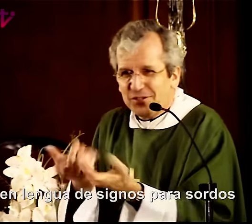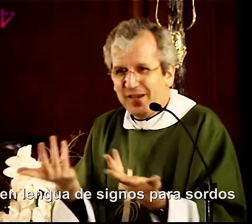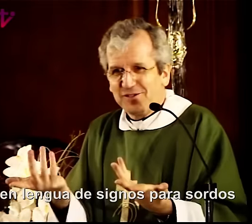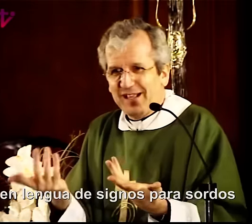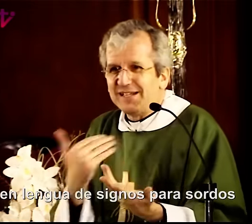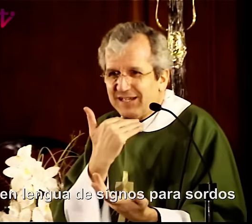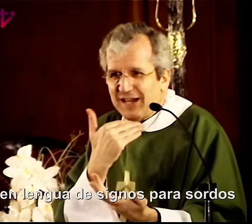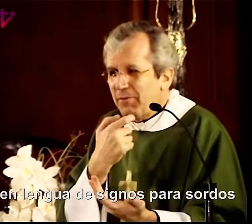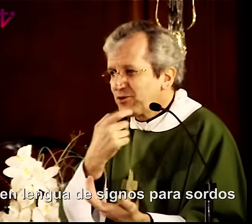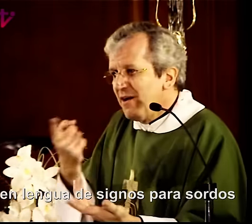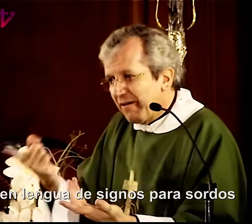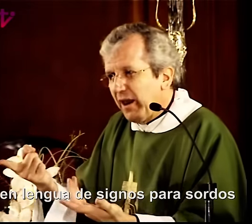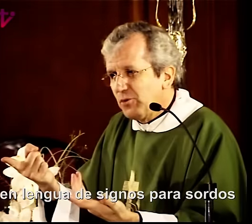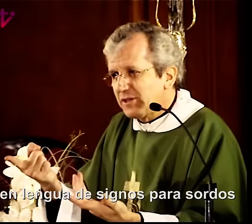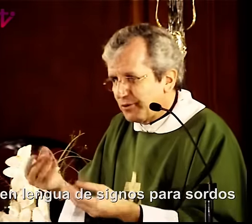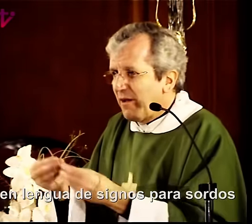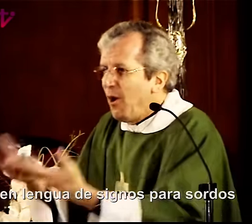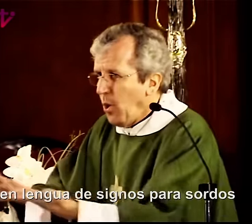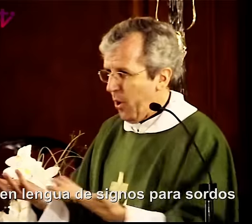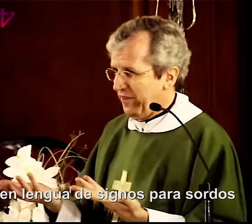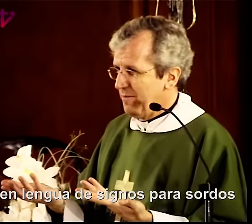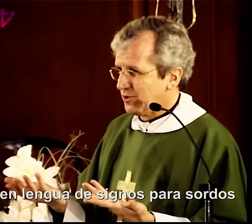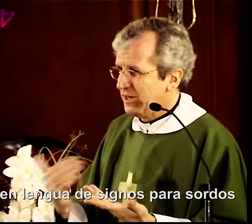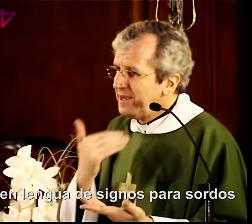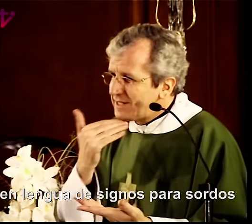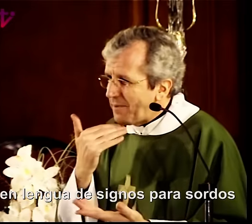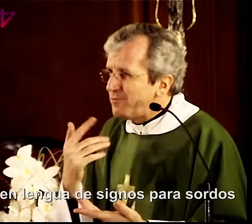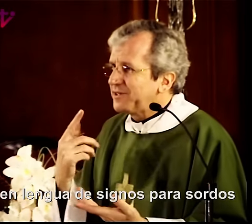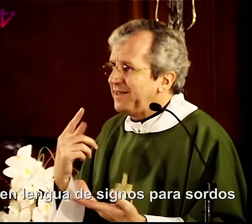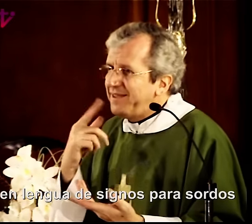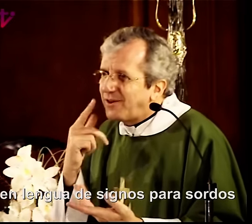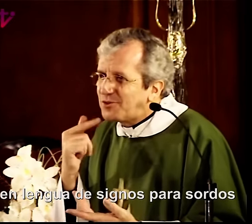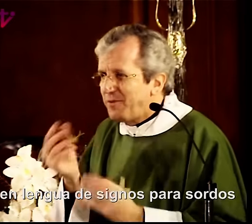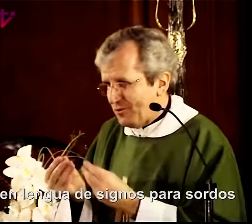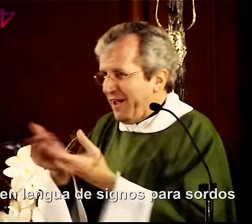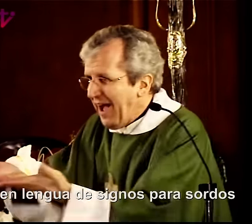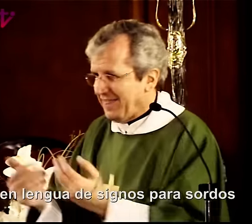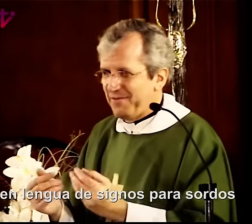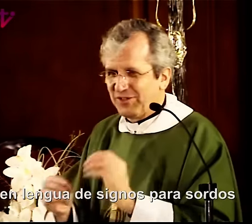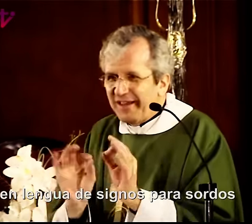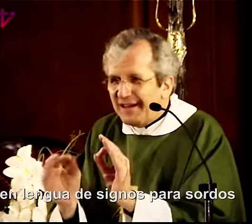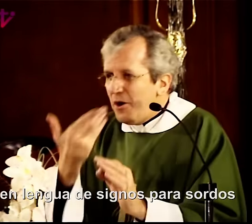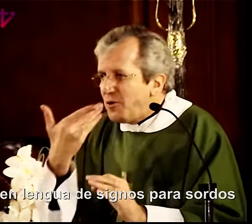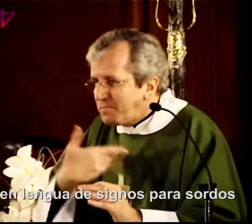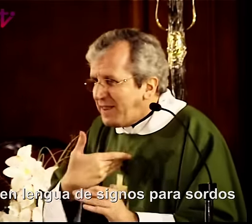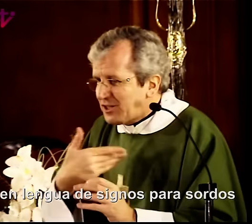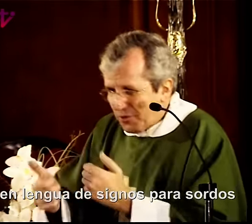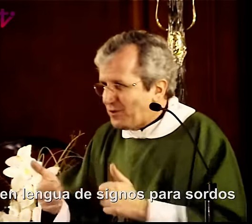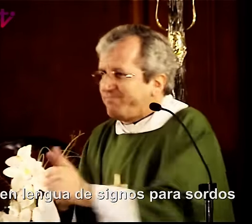pequeños detalles, sabemos que le gusta, pues lo hacemos, sabemos que tiene costumbre, pues hacemos, es decir, nos pide esto, pues